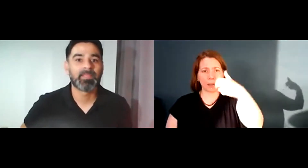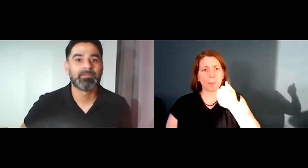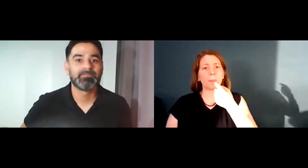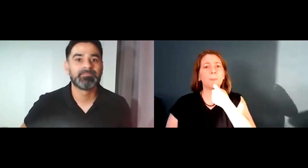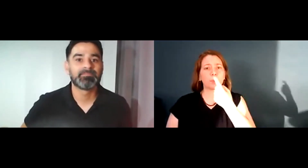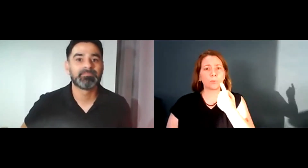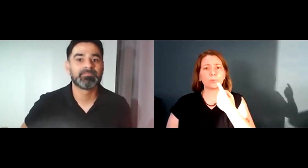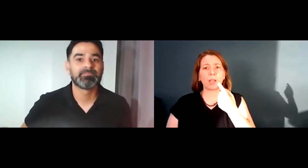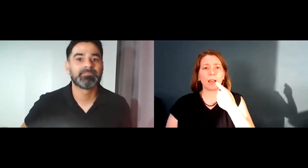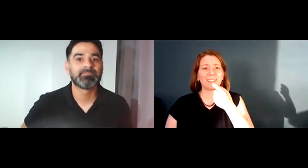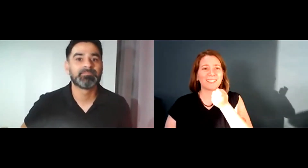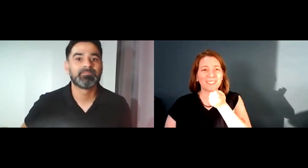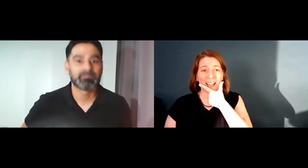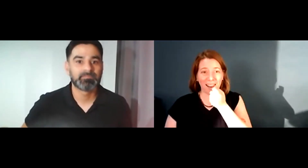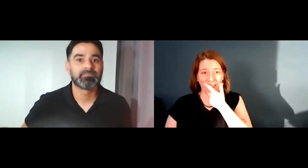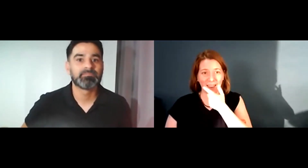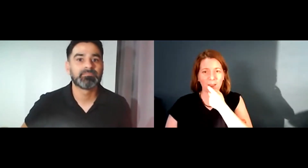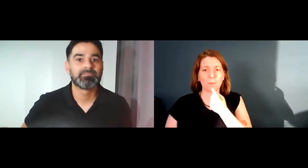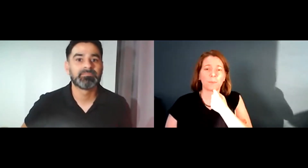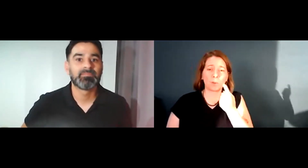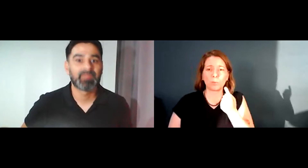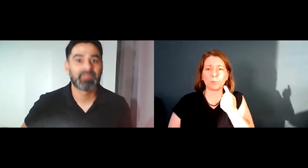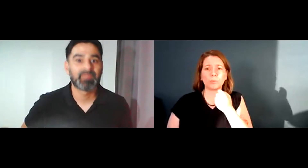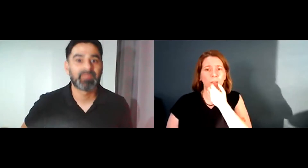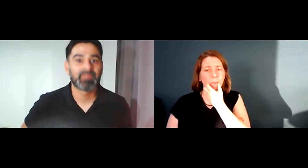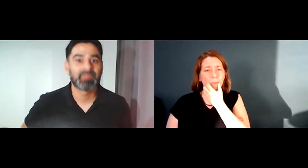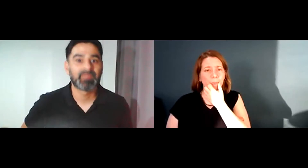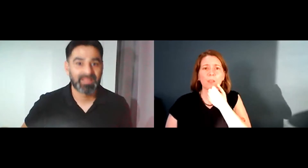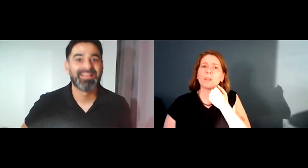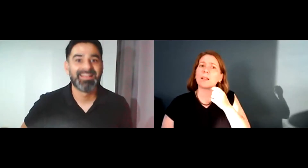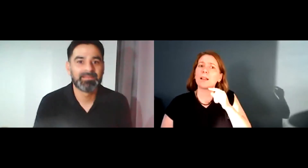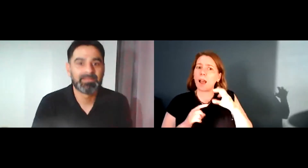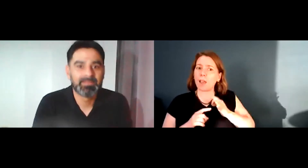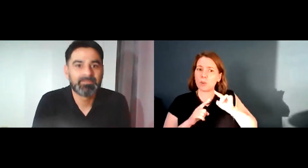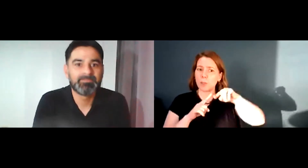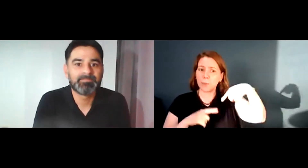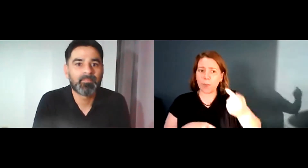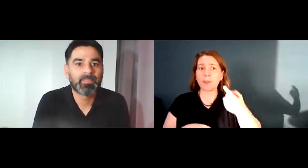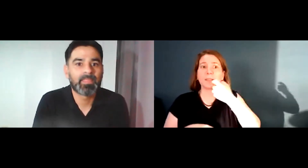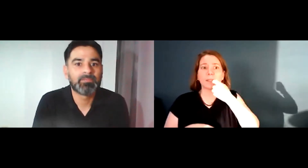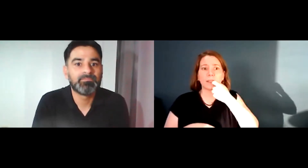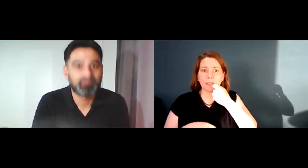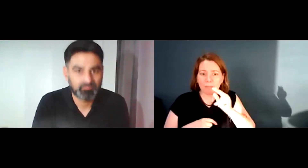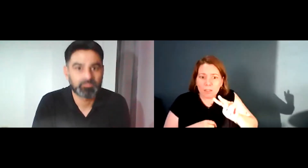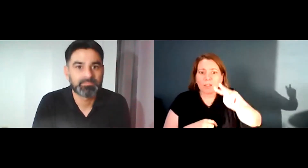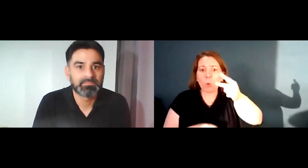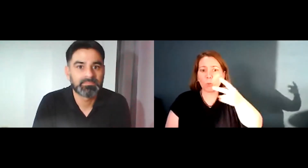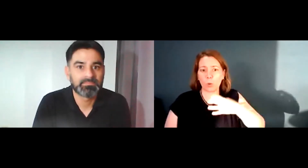Sí. No sé quién habló, pero me sacaron la pregunta. Yo, Ana Vázquez.